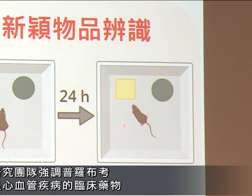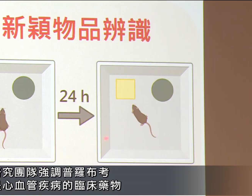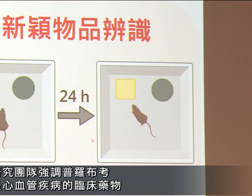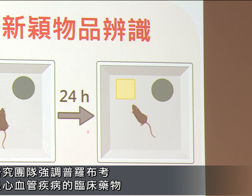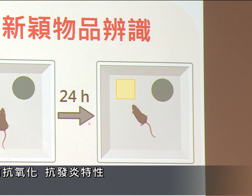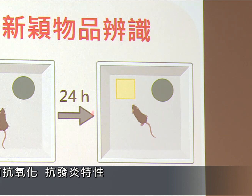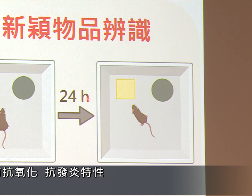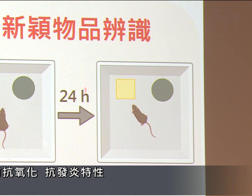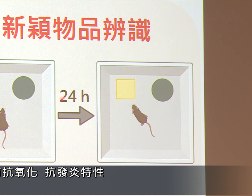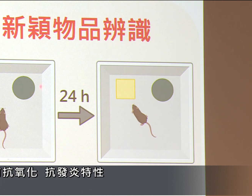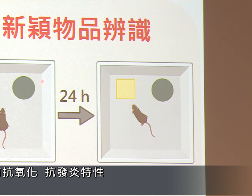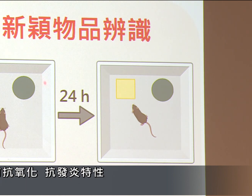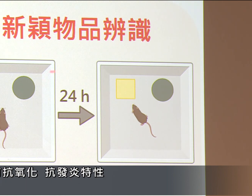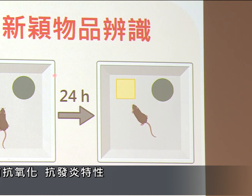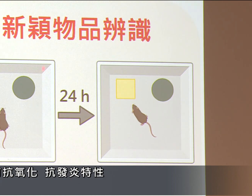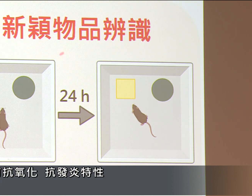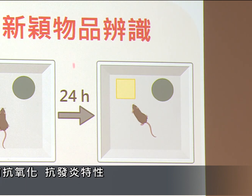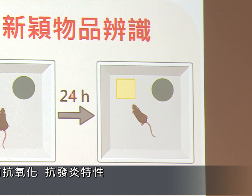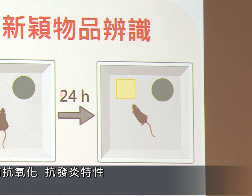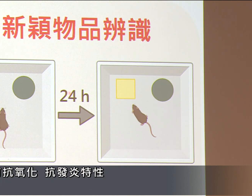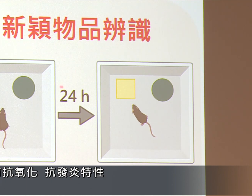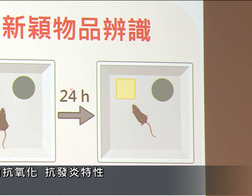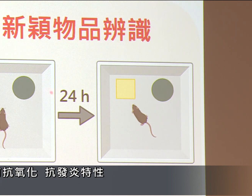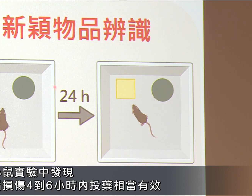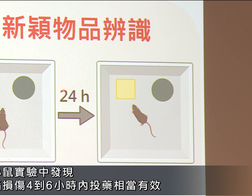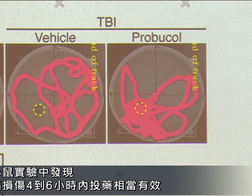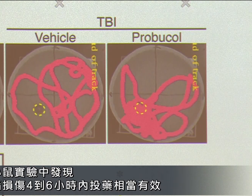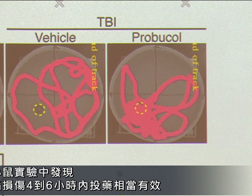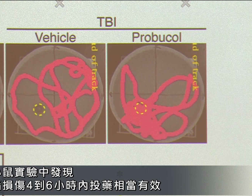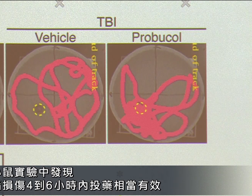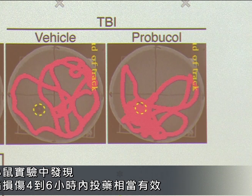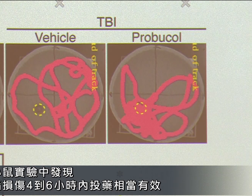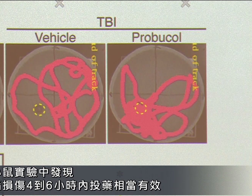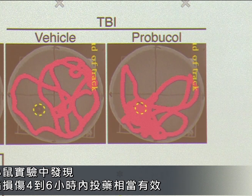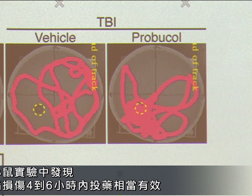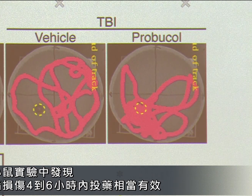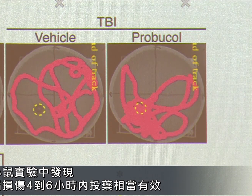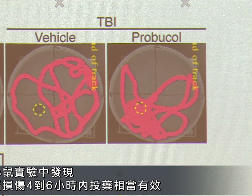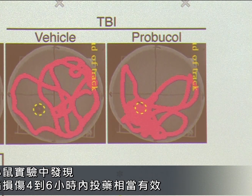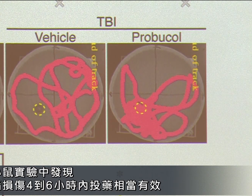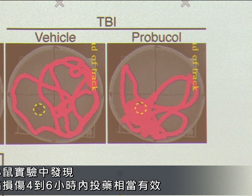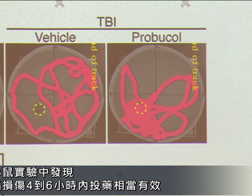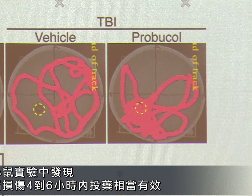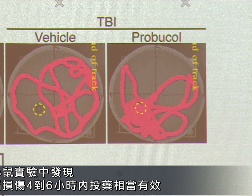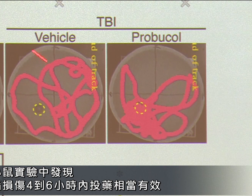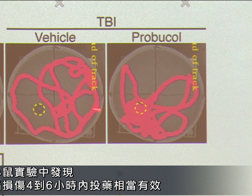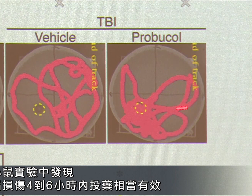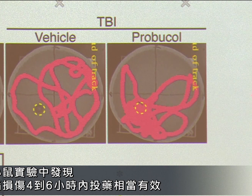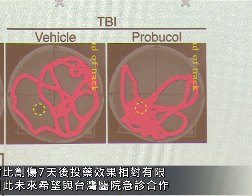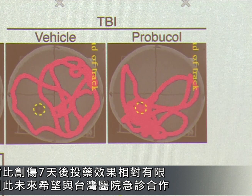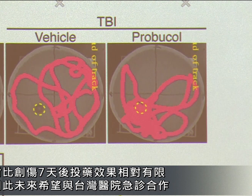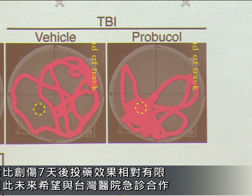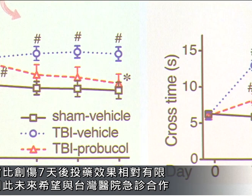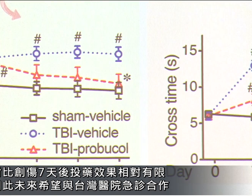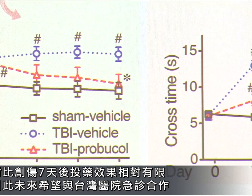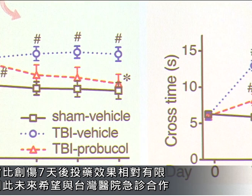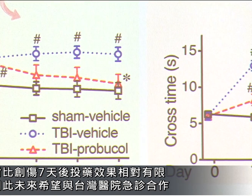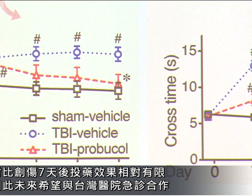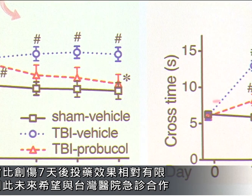抗氧化、抗发炎特性。小鼠实验中发现，脑损伤4到6小时内投药相当有效，对比创伤7天后投